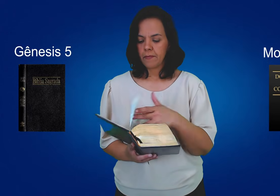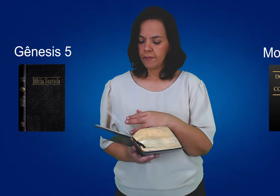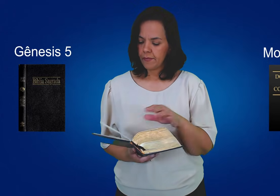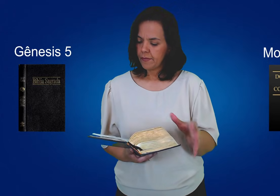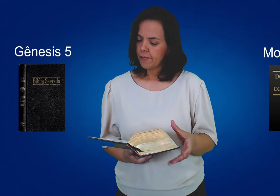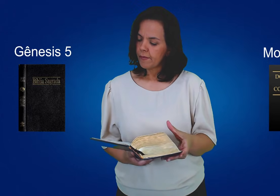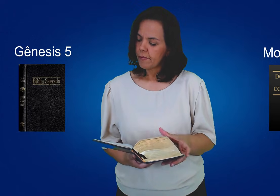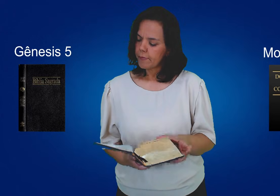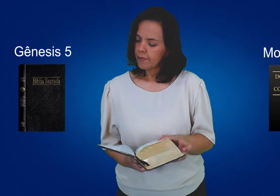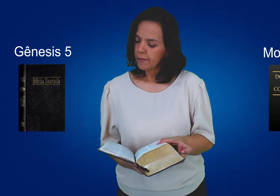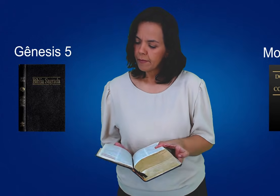Deixa eu dar uma olhada.